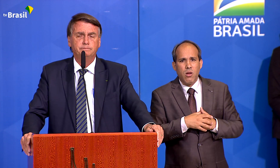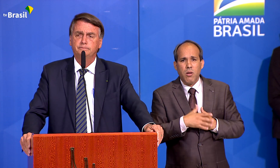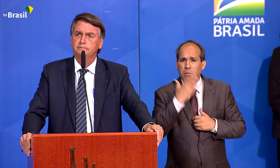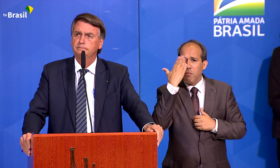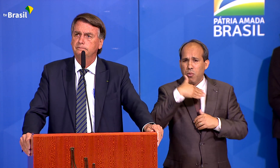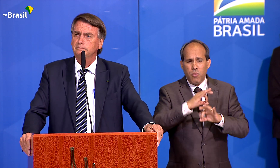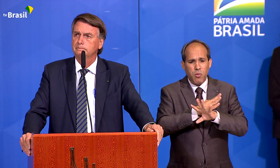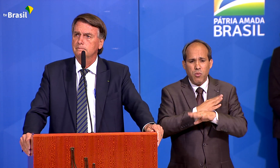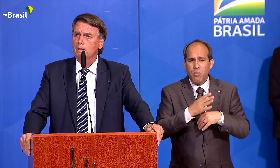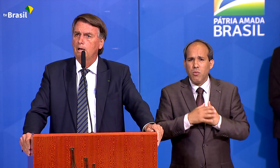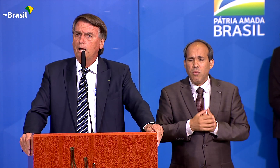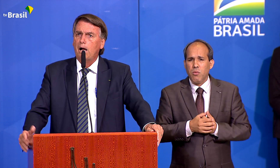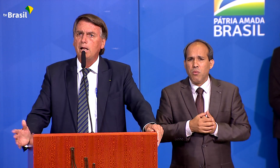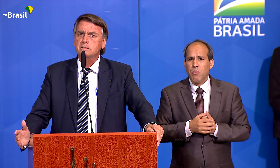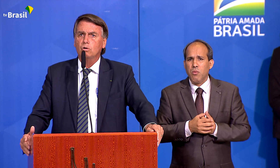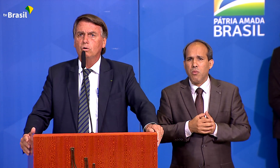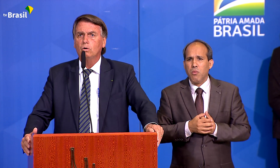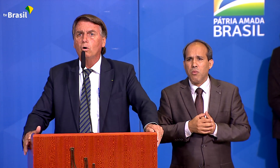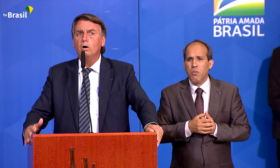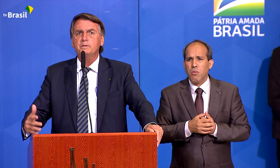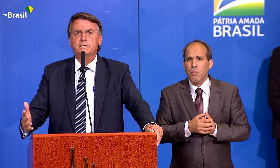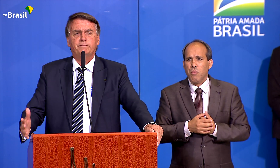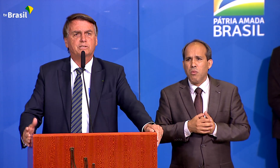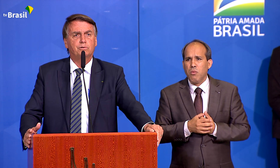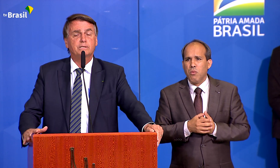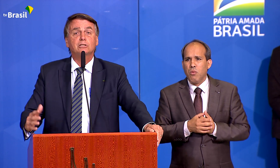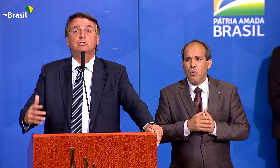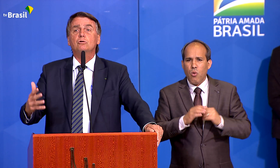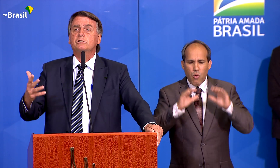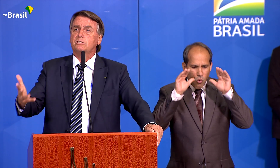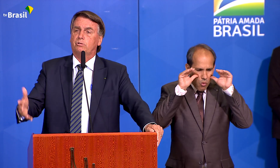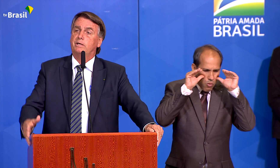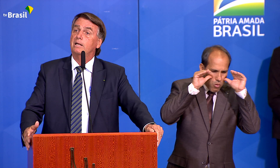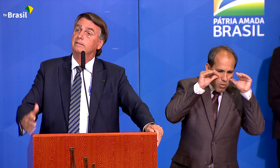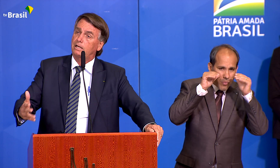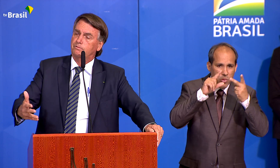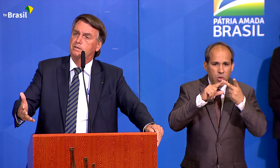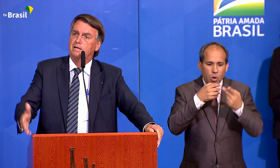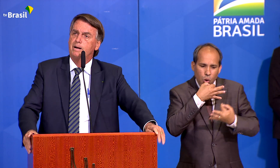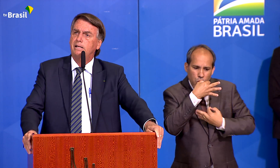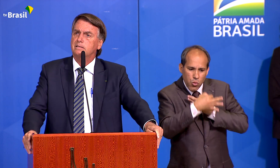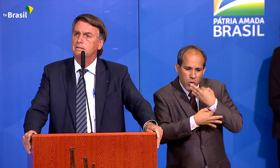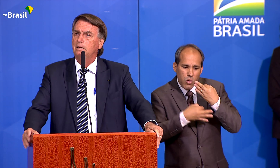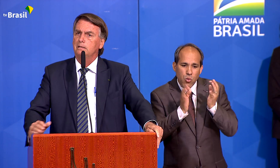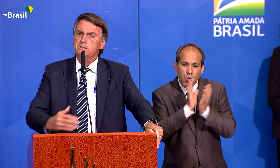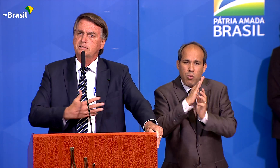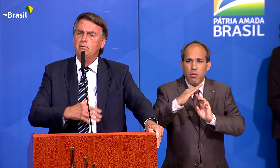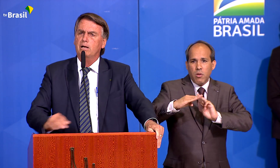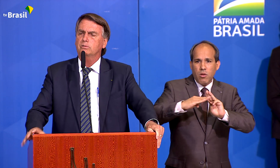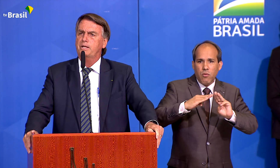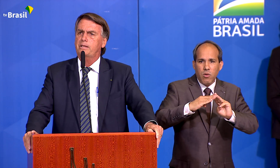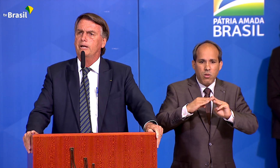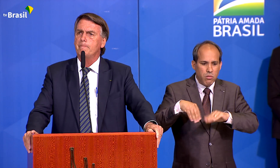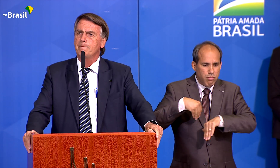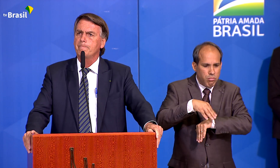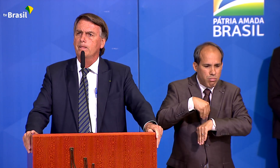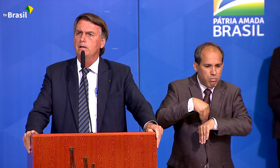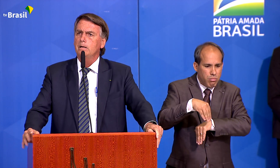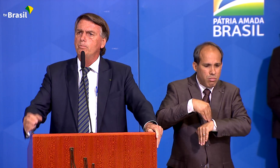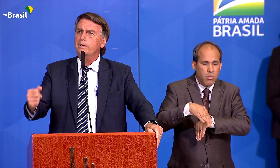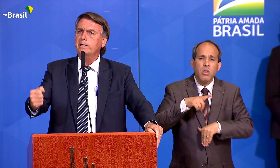e pronto A Orfã observações as sugestões das Forças Armadas estão